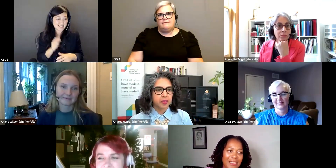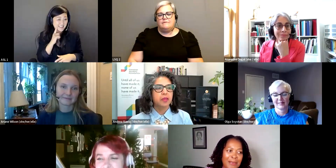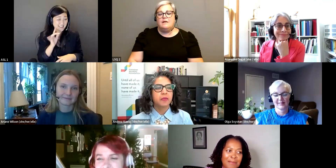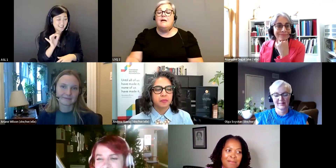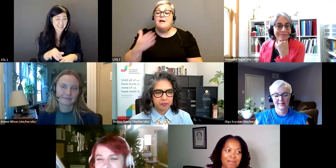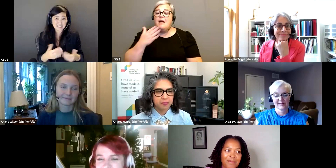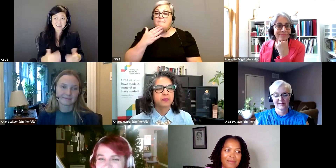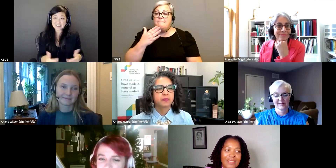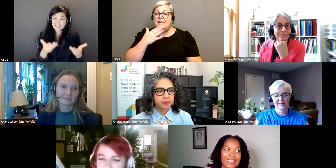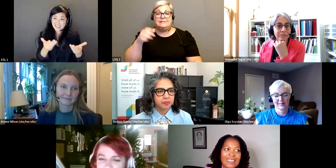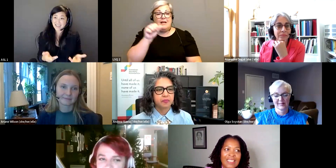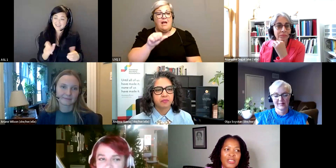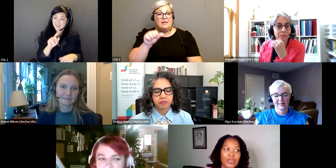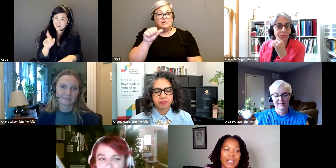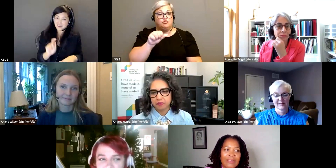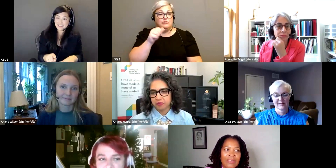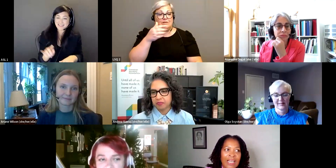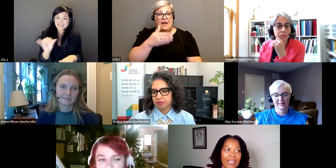Merci, Andrea.